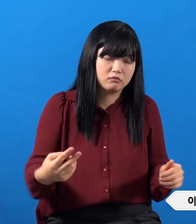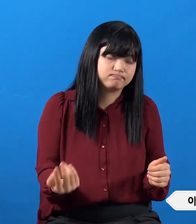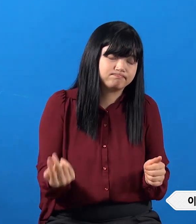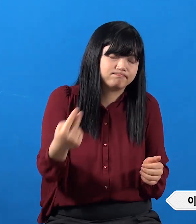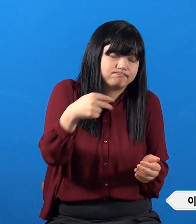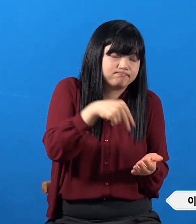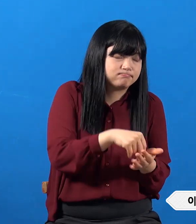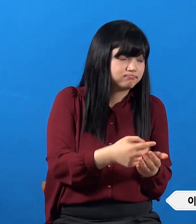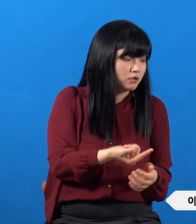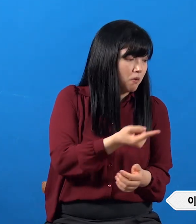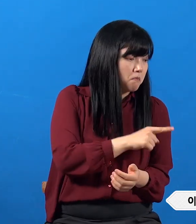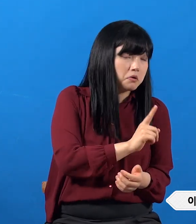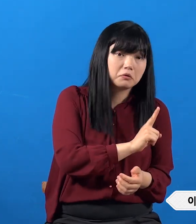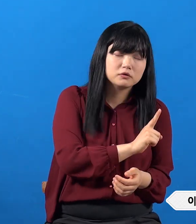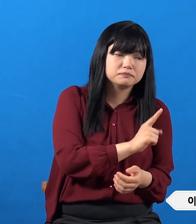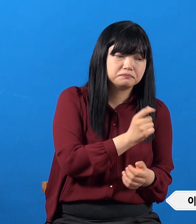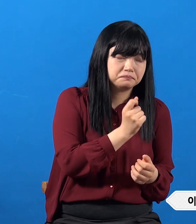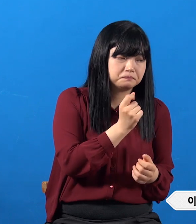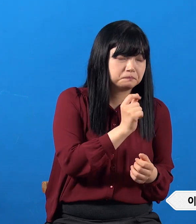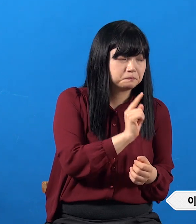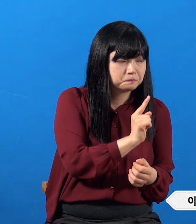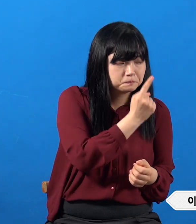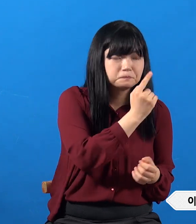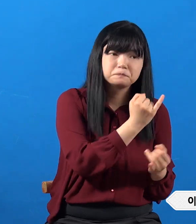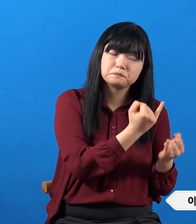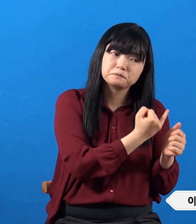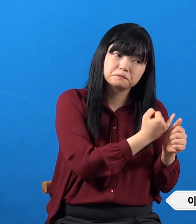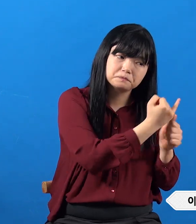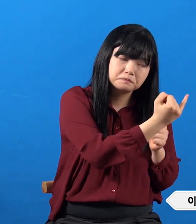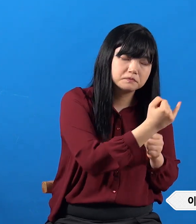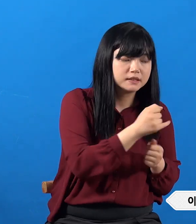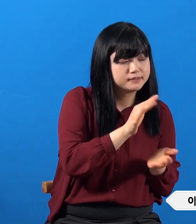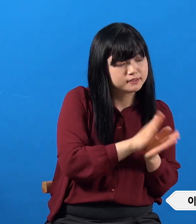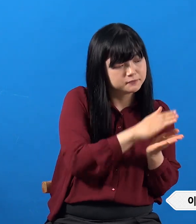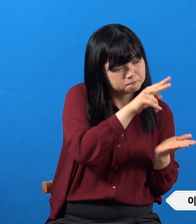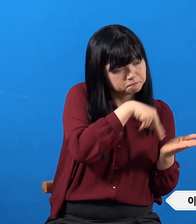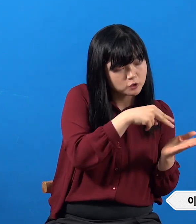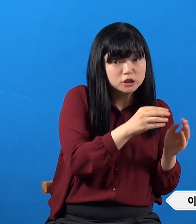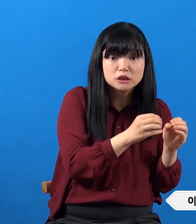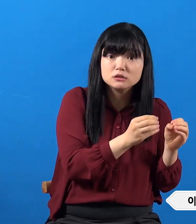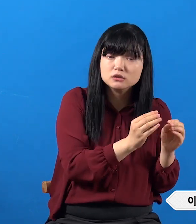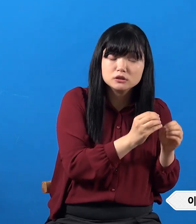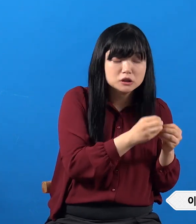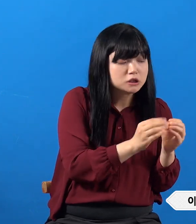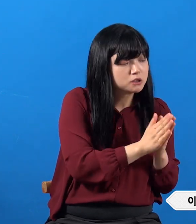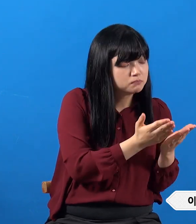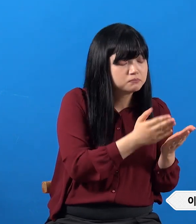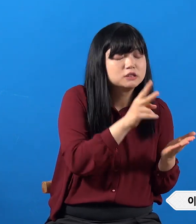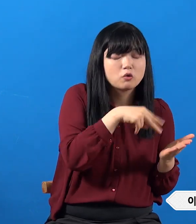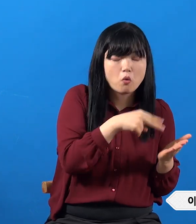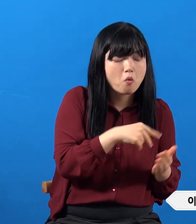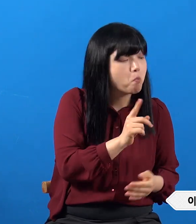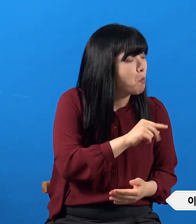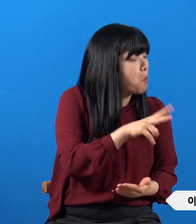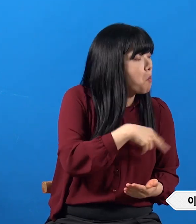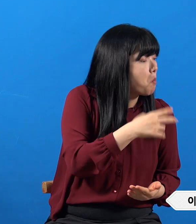딱 타는데 옆에 어떤 귀부인이 책을 읽고 있어요. 보니까 시집이에요. 뭘 읽으세요? 그러니까